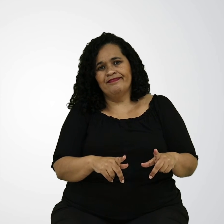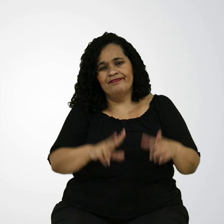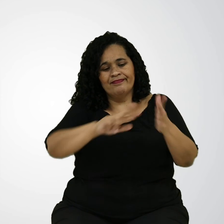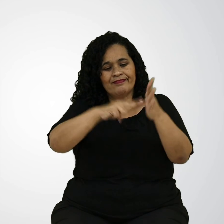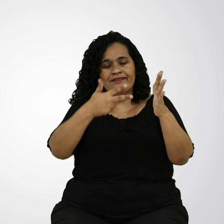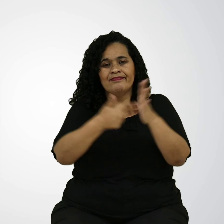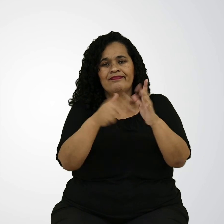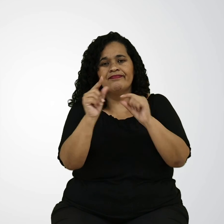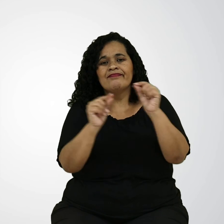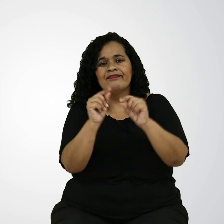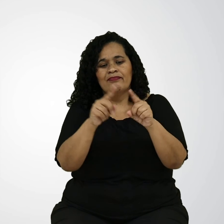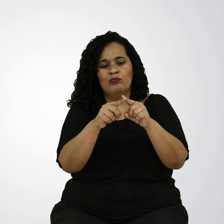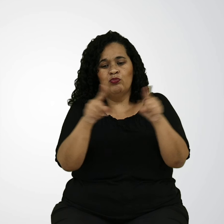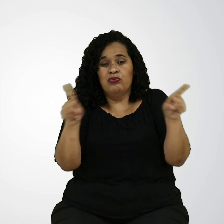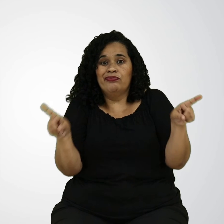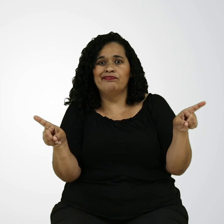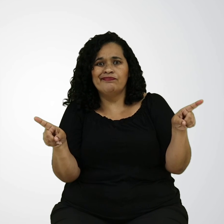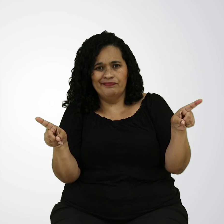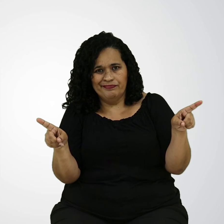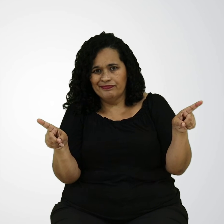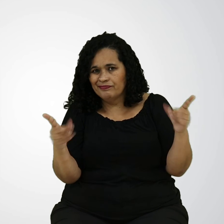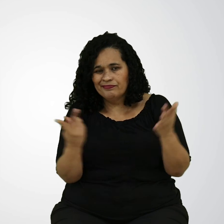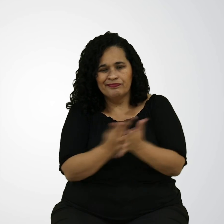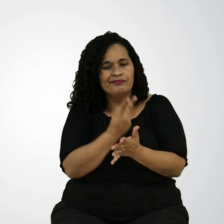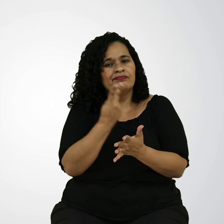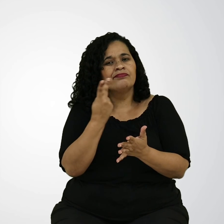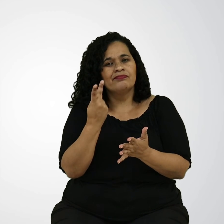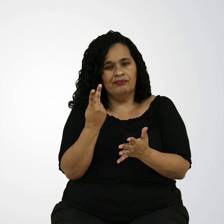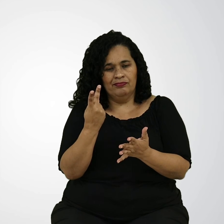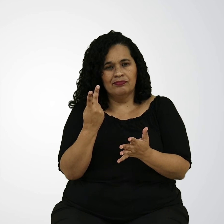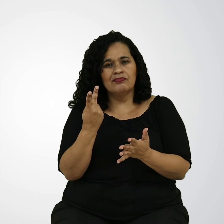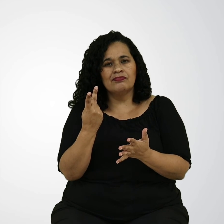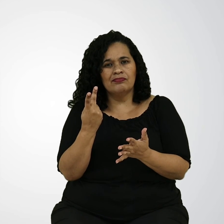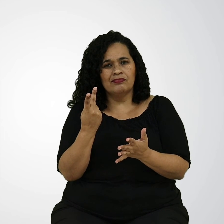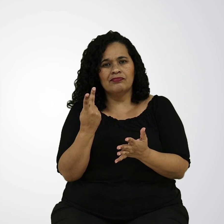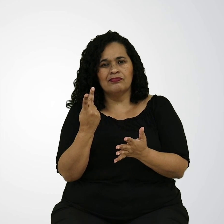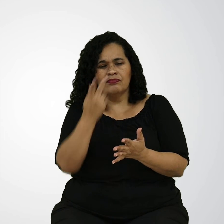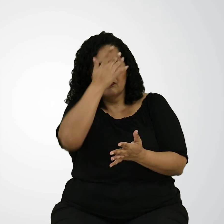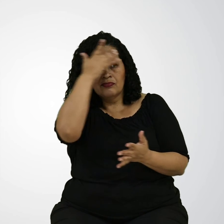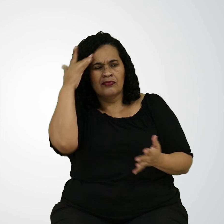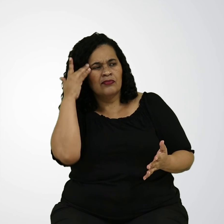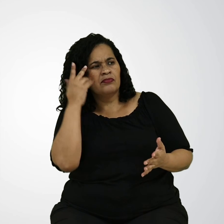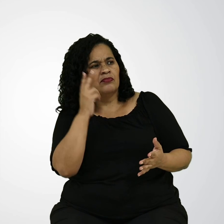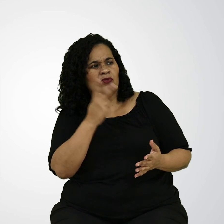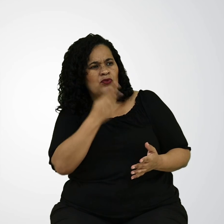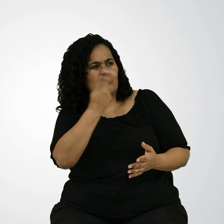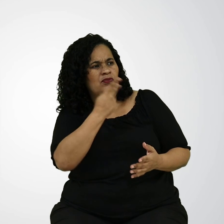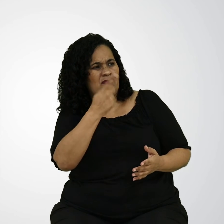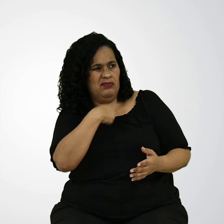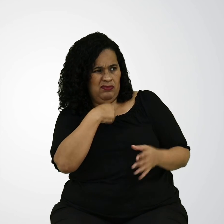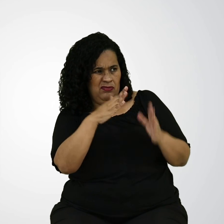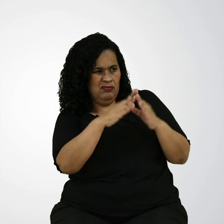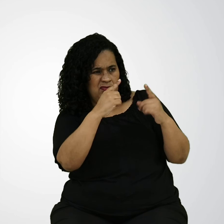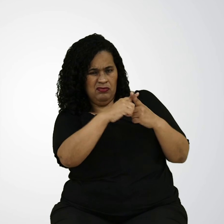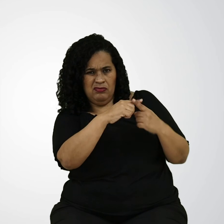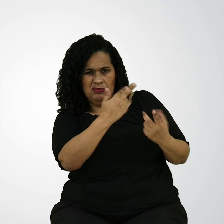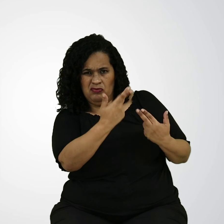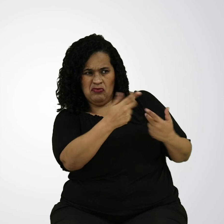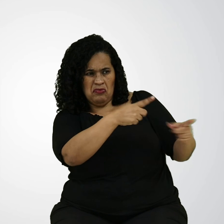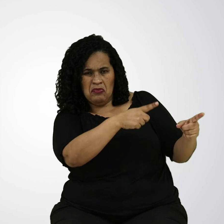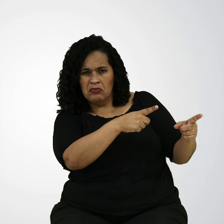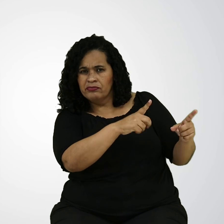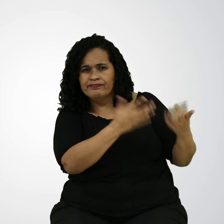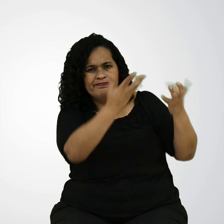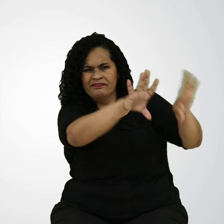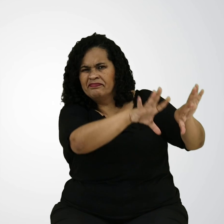pessoas, e aí quando elas olham para a comunidade chamada igreja, elas dizem, e se igreja é isso, estou fora, né? Não quero saber de igreja.